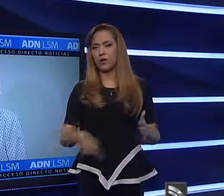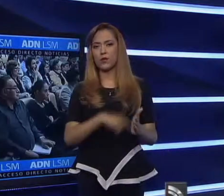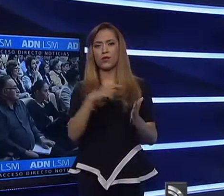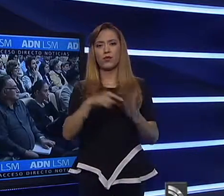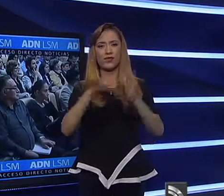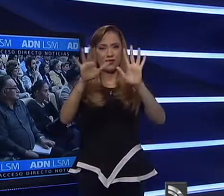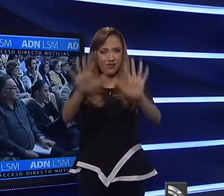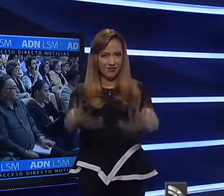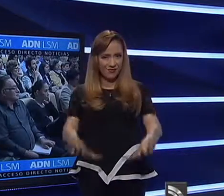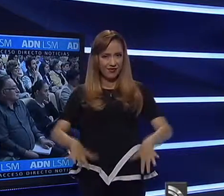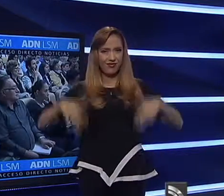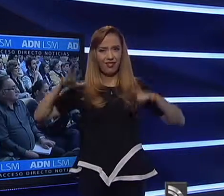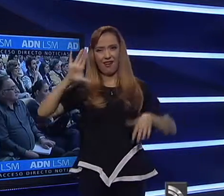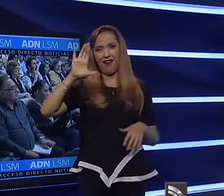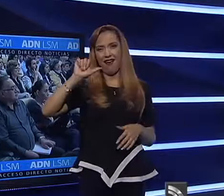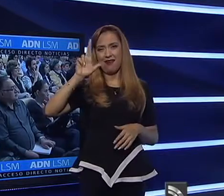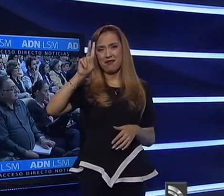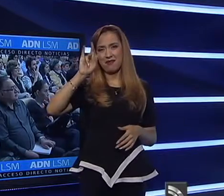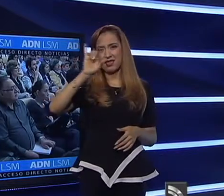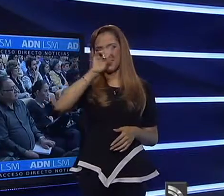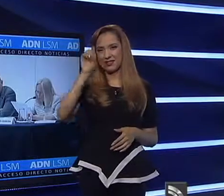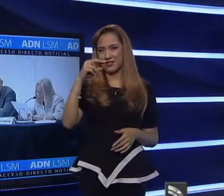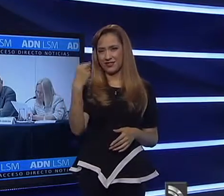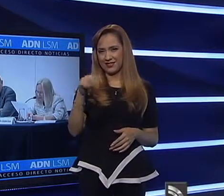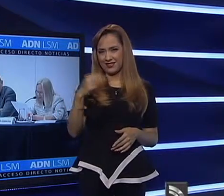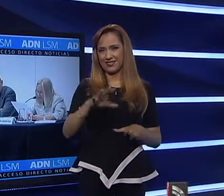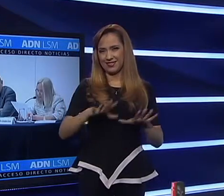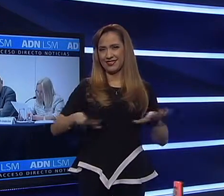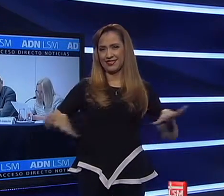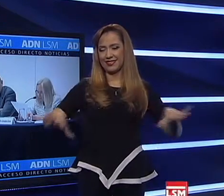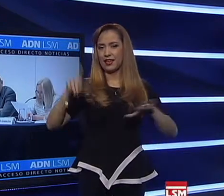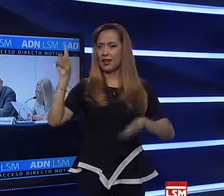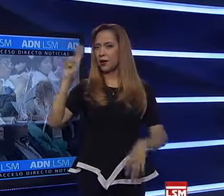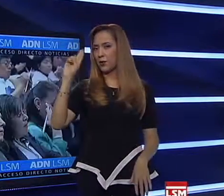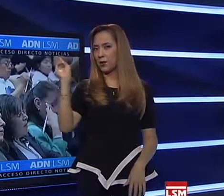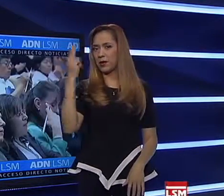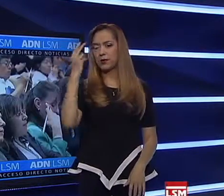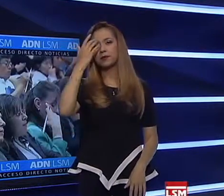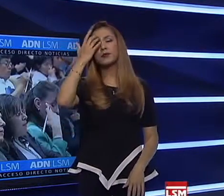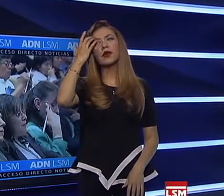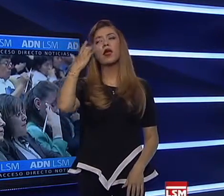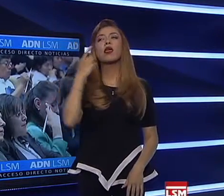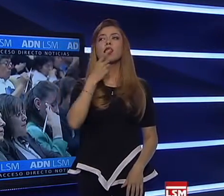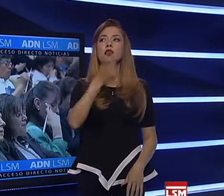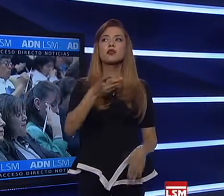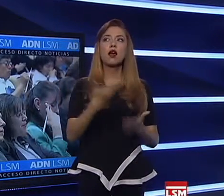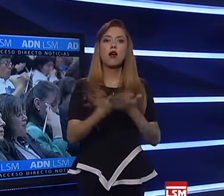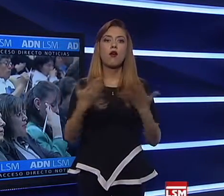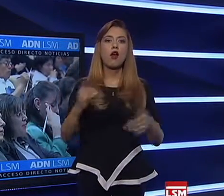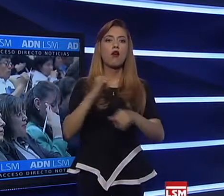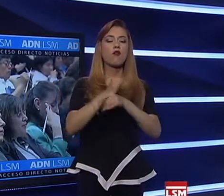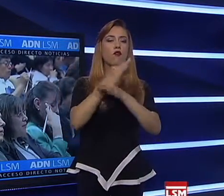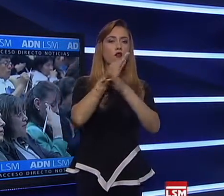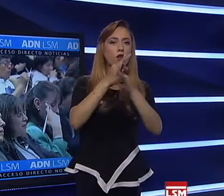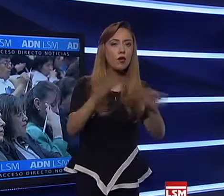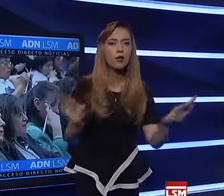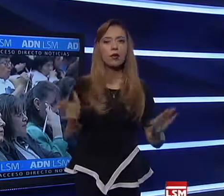la Coordinación de Humanidades de la UNAM, destacaron que en la actualidad temas como la información, su consulta y la transparencia